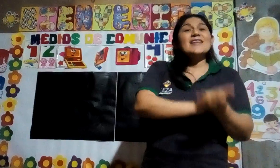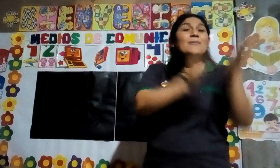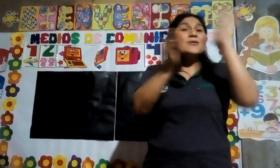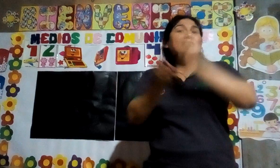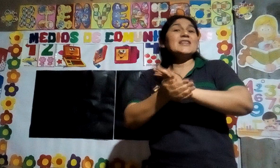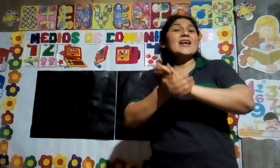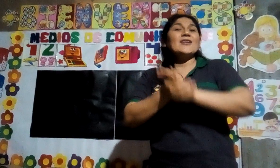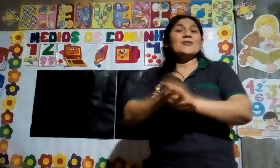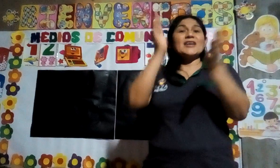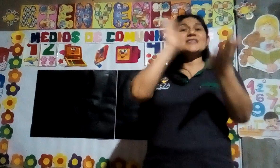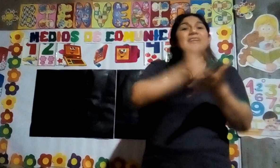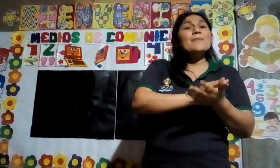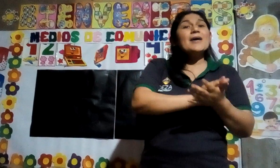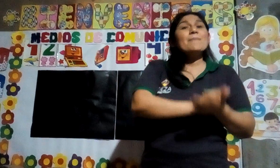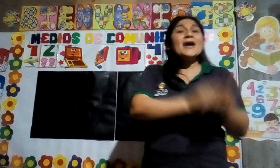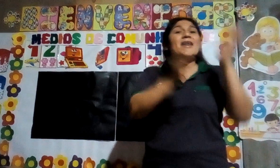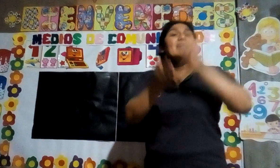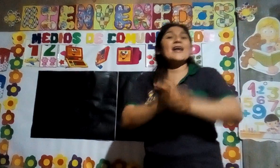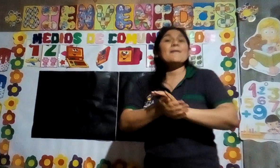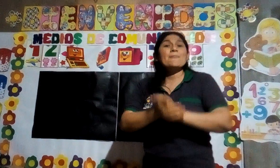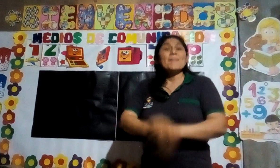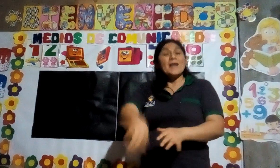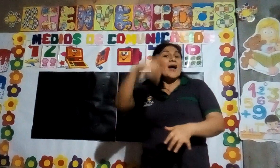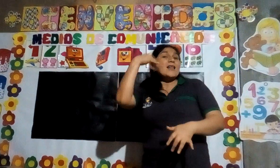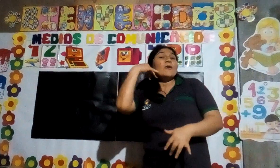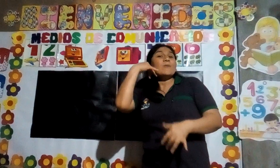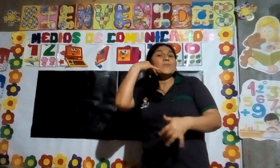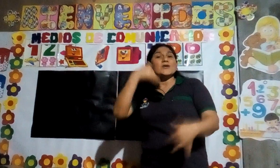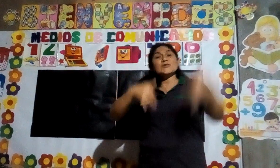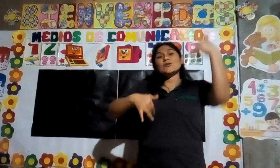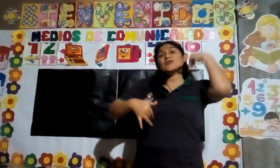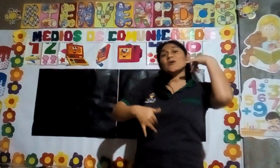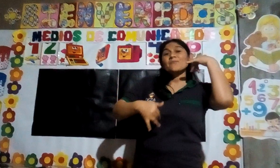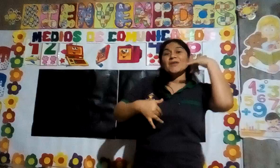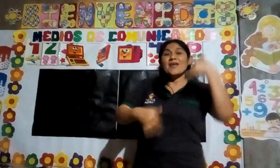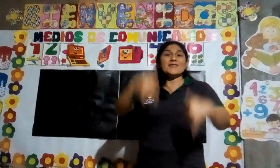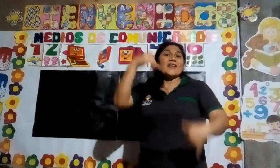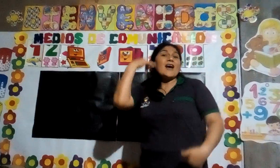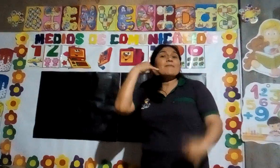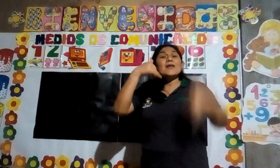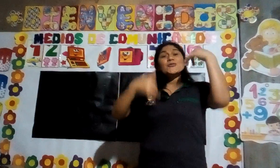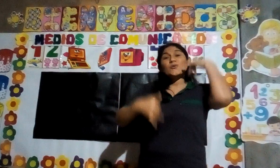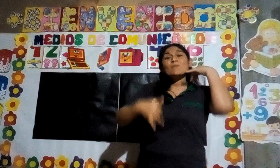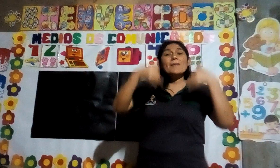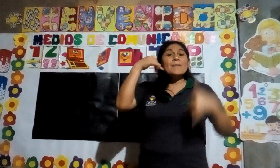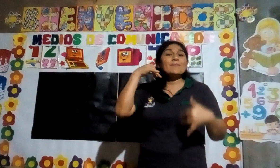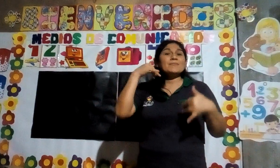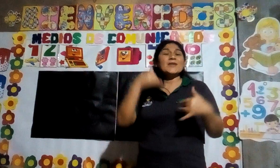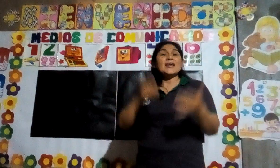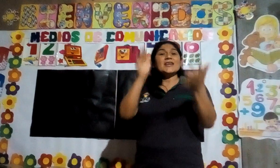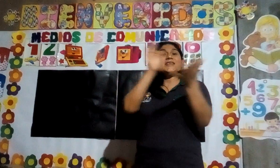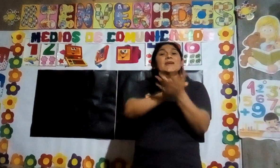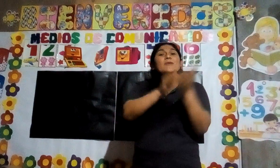la bocina? Aló, ¿quién llama para acá? Aló, soy yo, te habla tu mamá. Y llamo